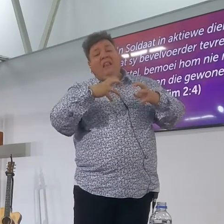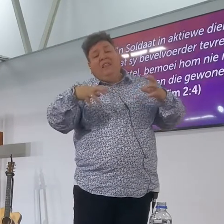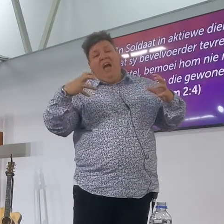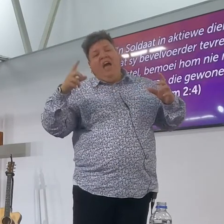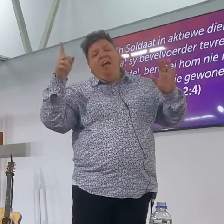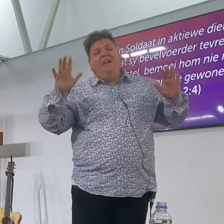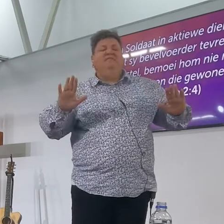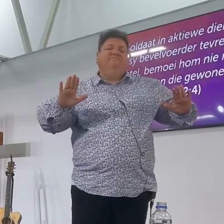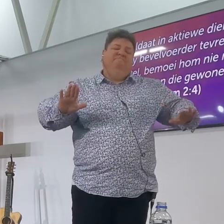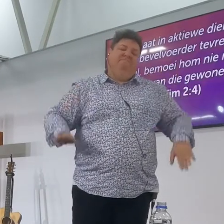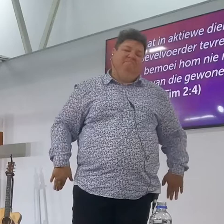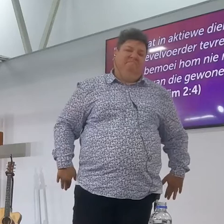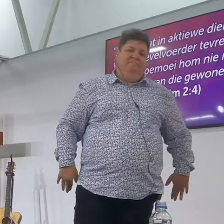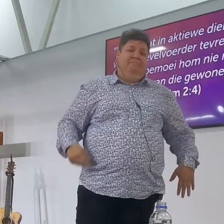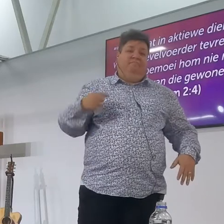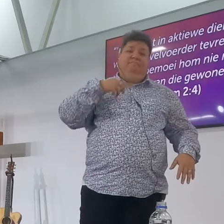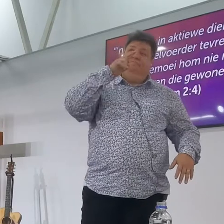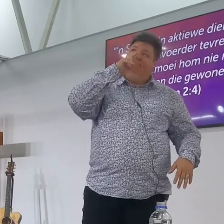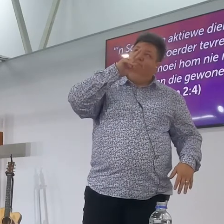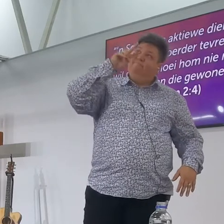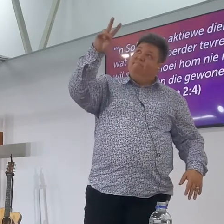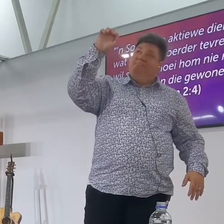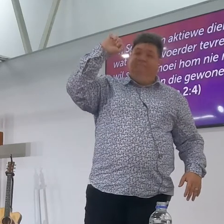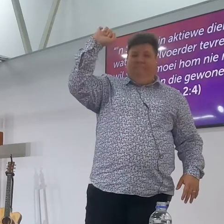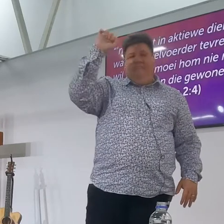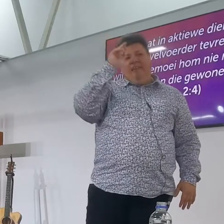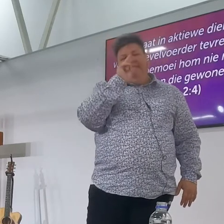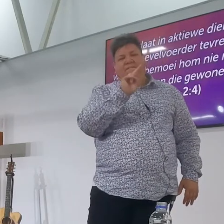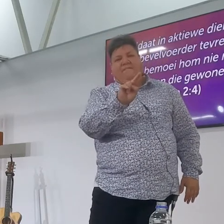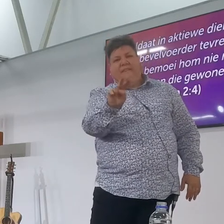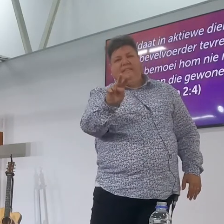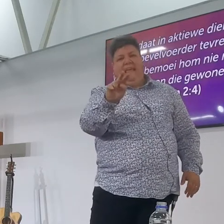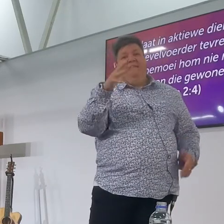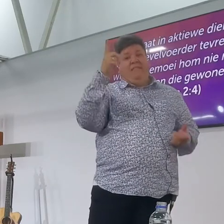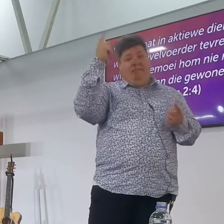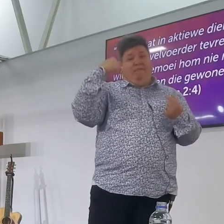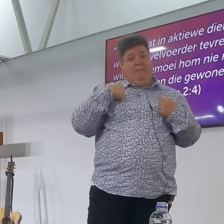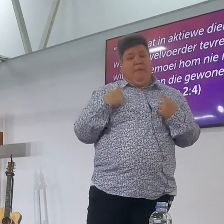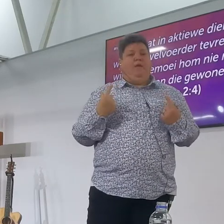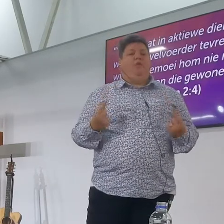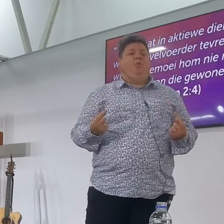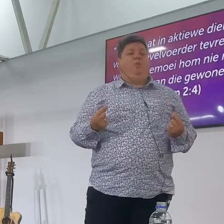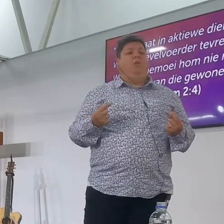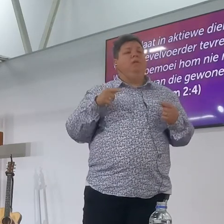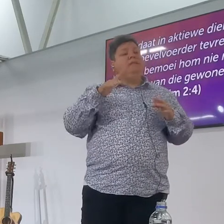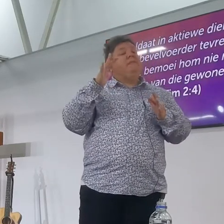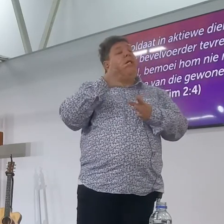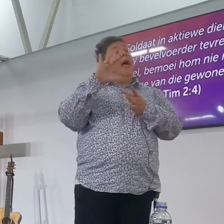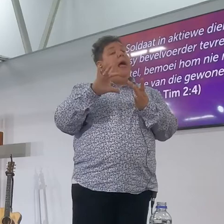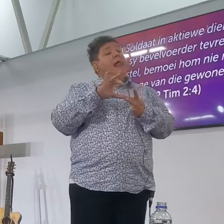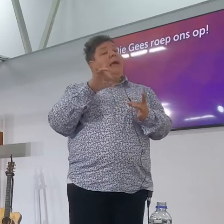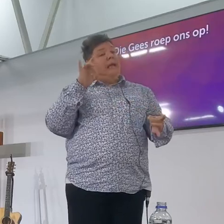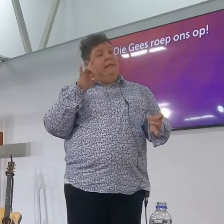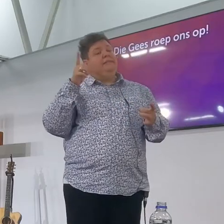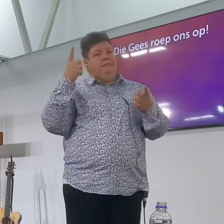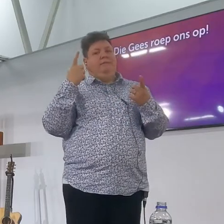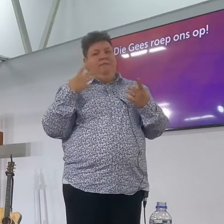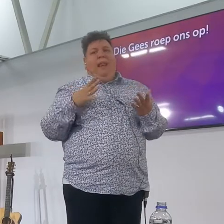ingestel op die gewone dinge nie, my oë is ingestel op God se visie, op God se missie, en op wat hy vir my doen, en dis hoe die Heilige Gees dan die beste in my kan